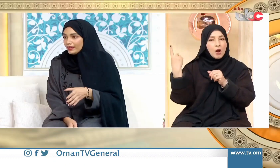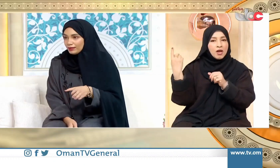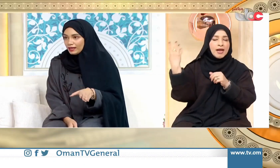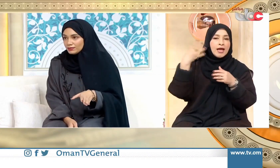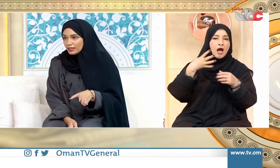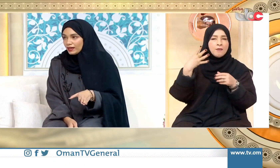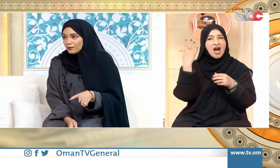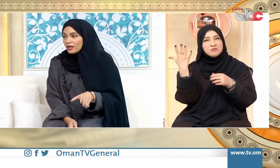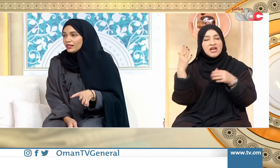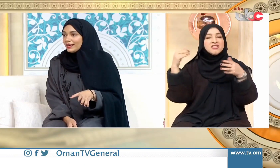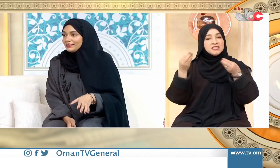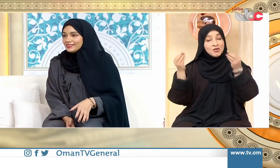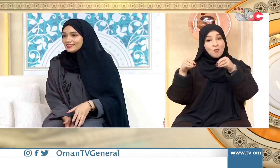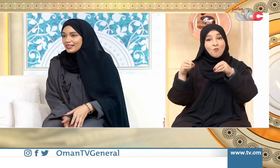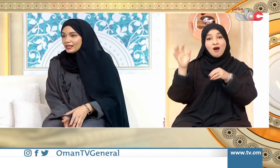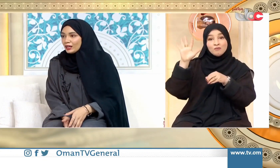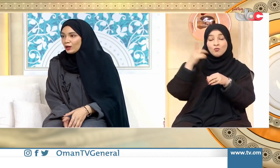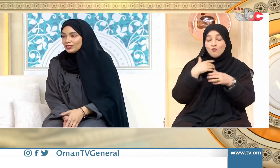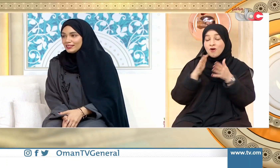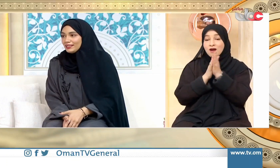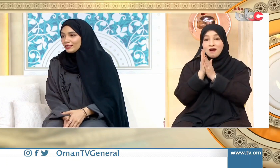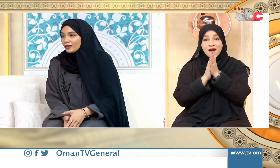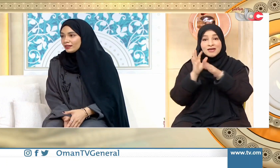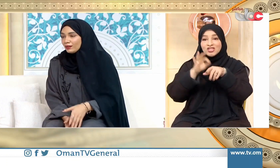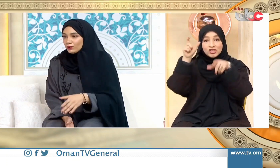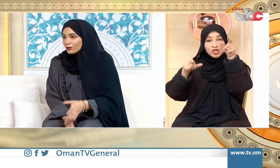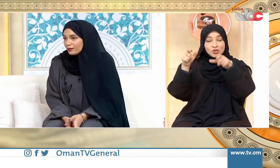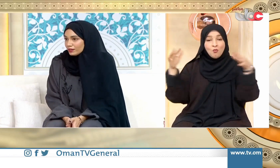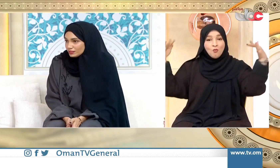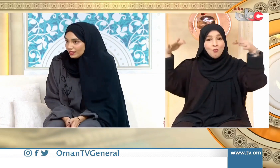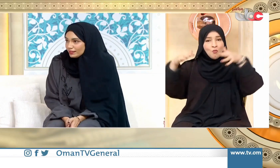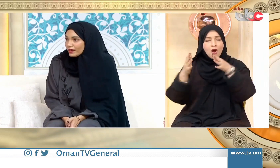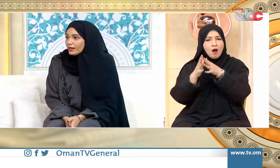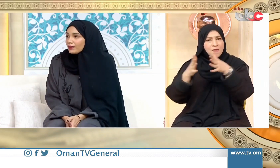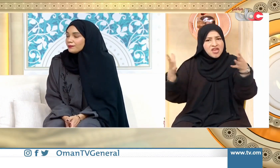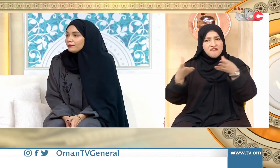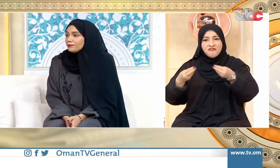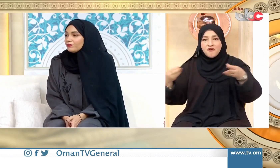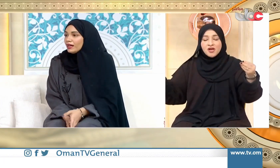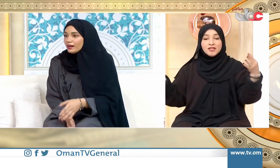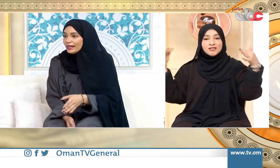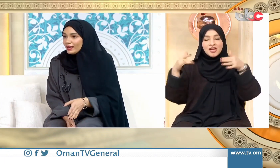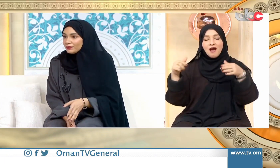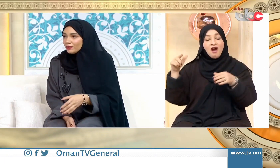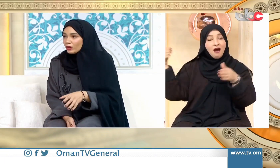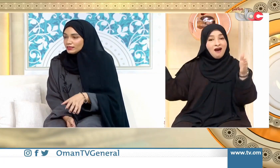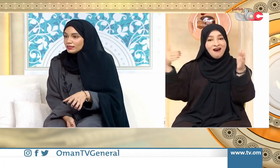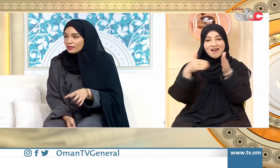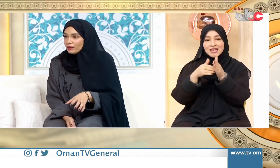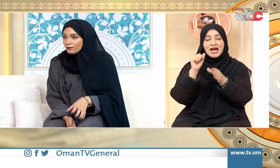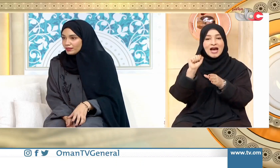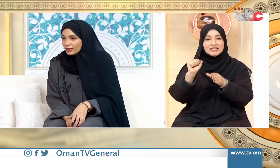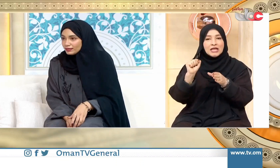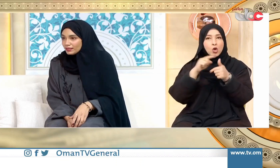بين 4 أيام إلى 5 أيام. كان الناس أول شيء كان حضور كبير جدا، في آخر الأيام كان